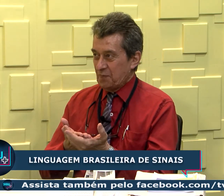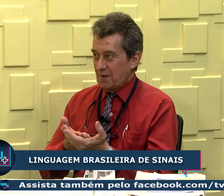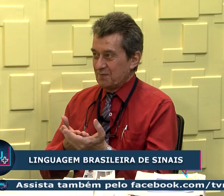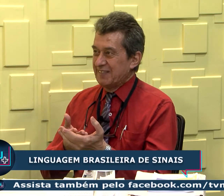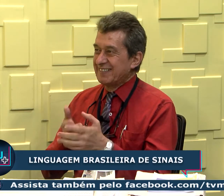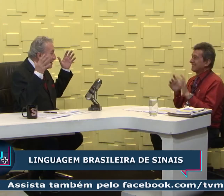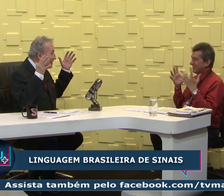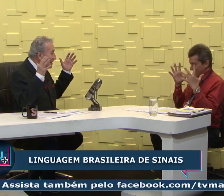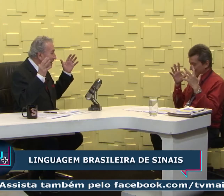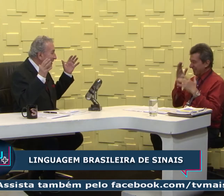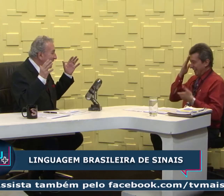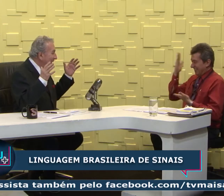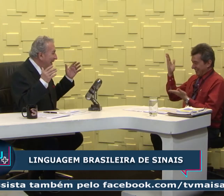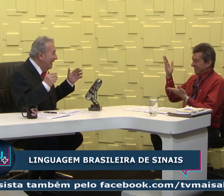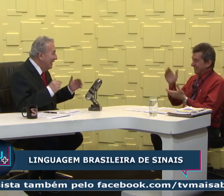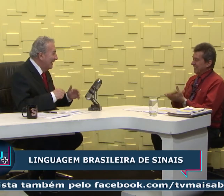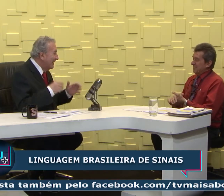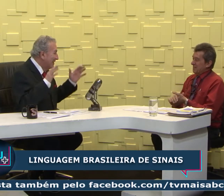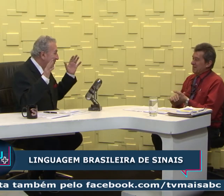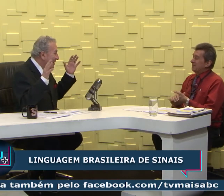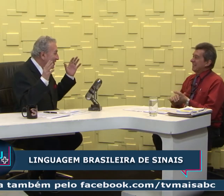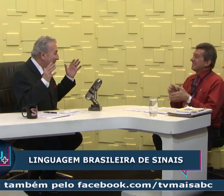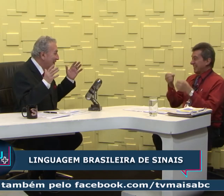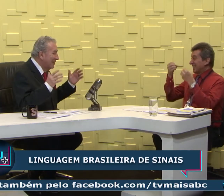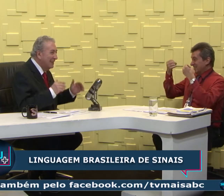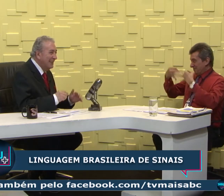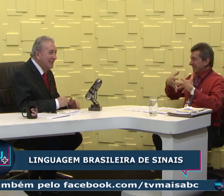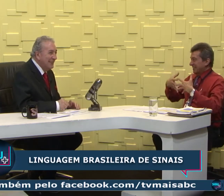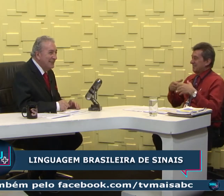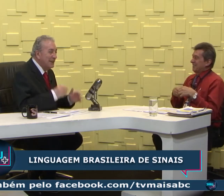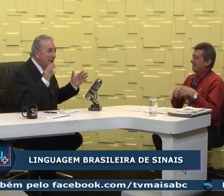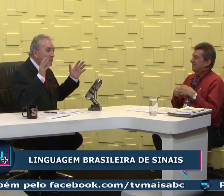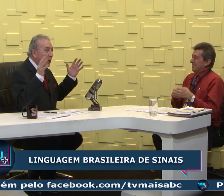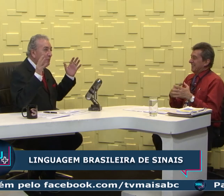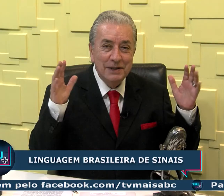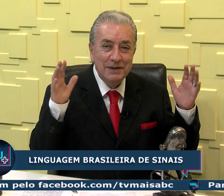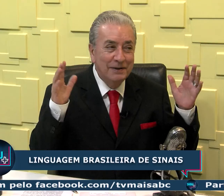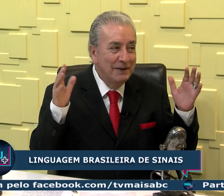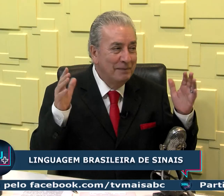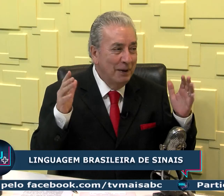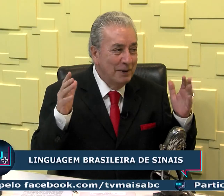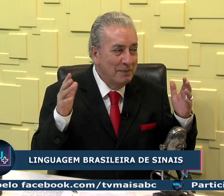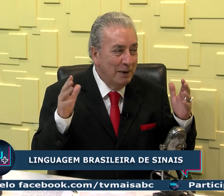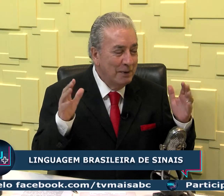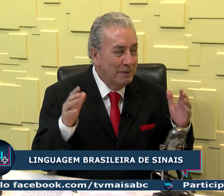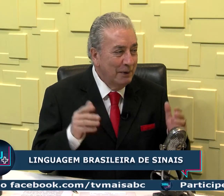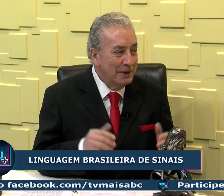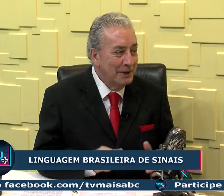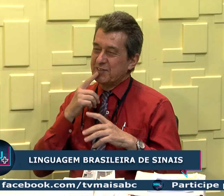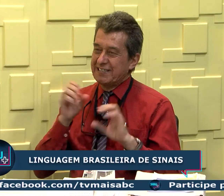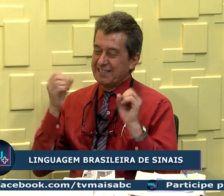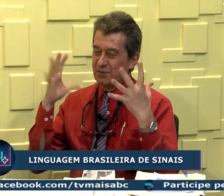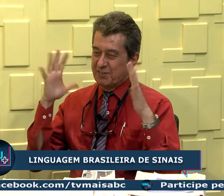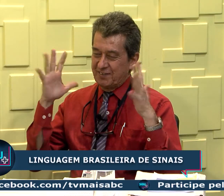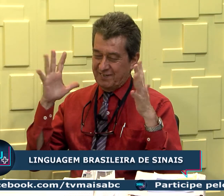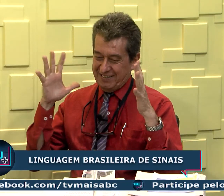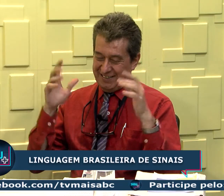parabéns já aprendeu que palmas palmas exatamente uma surpresa eles usam